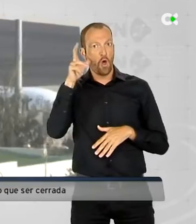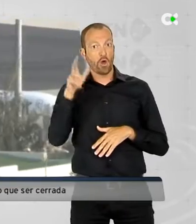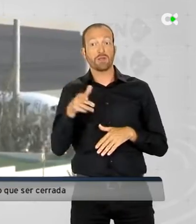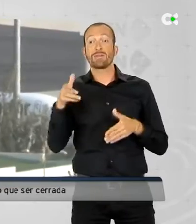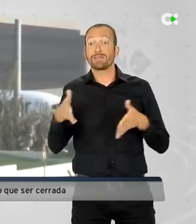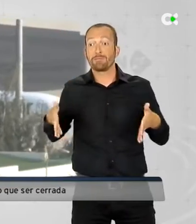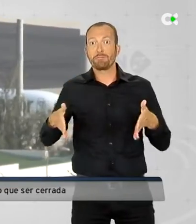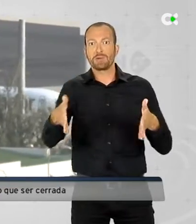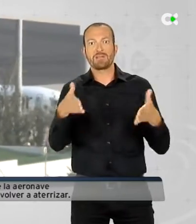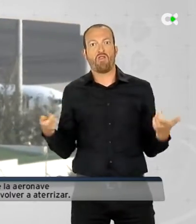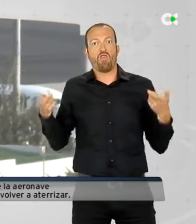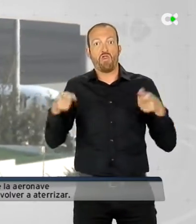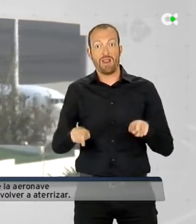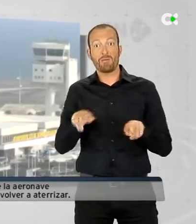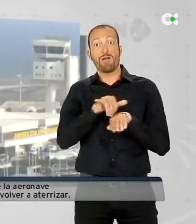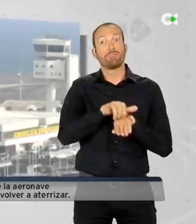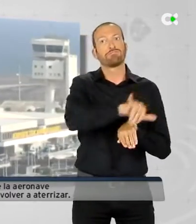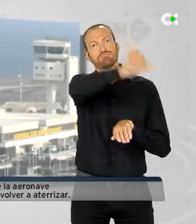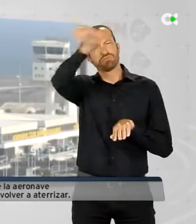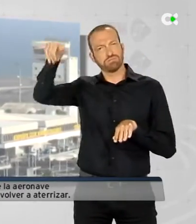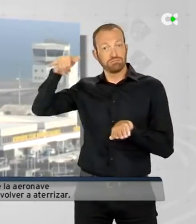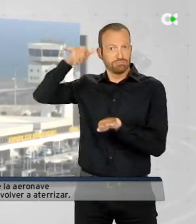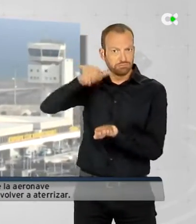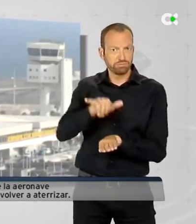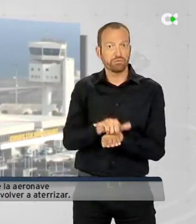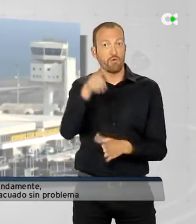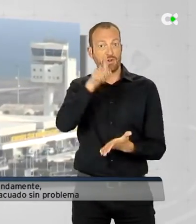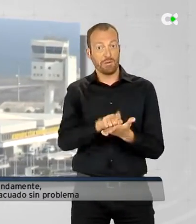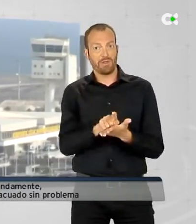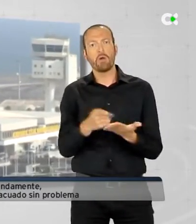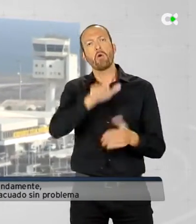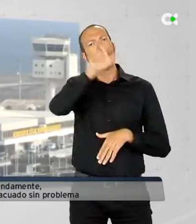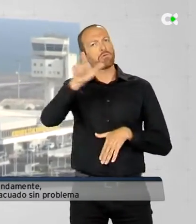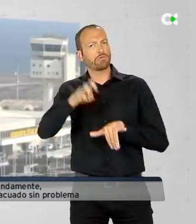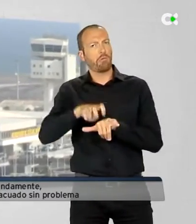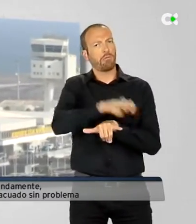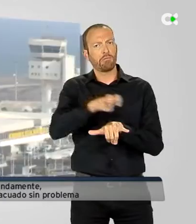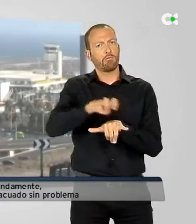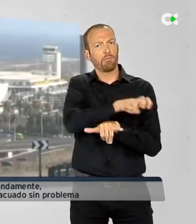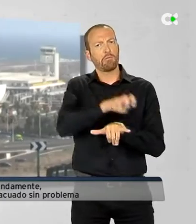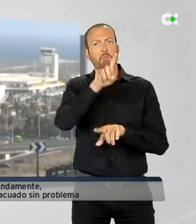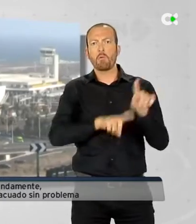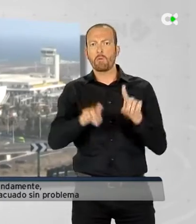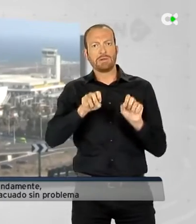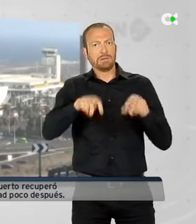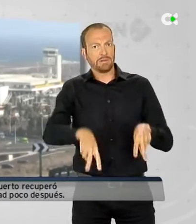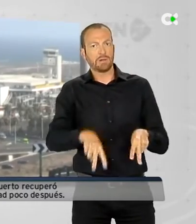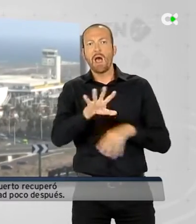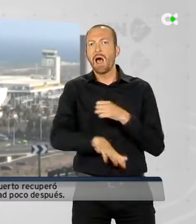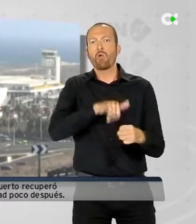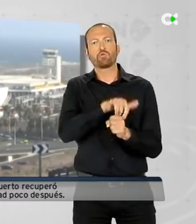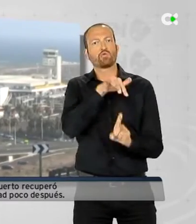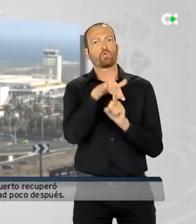tuvo que ser cerrada para que la aeronave pudiese volver a aterrizar. Afortunadamente, el pasaje fue evacuado sin problema y el